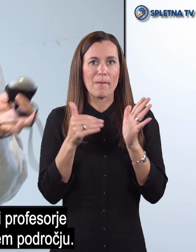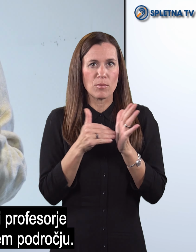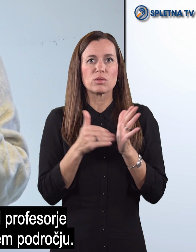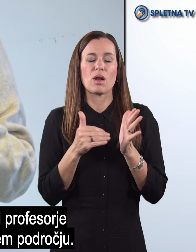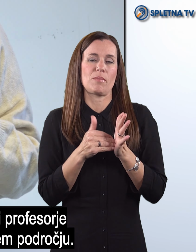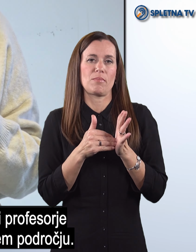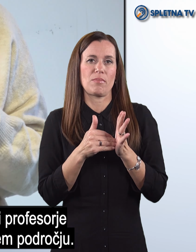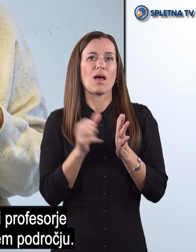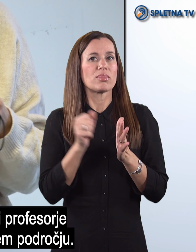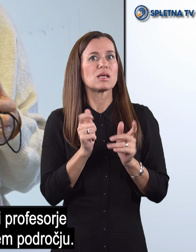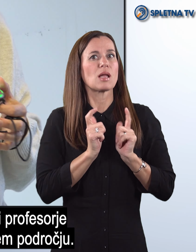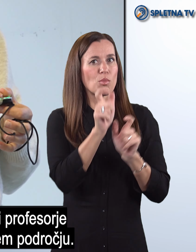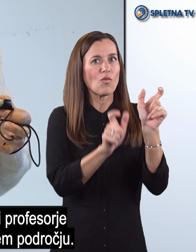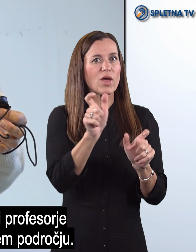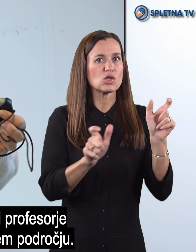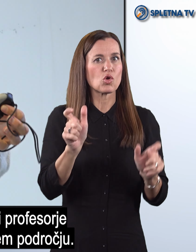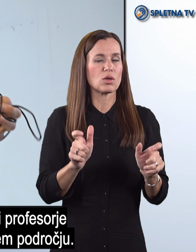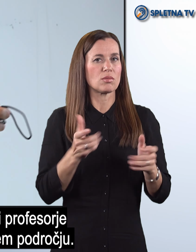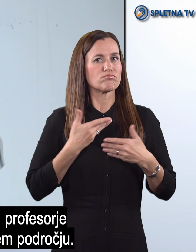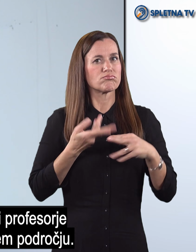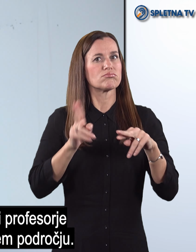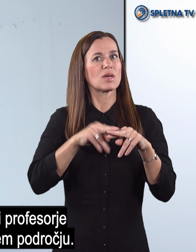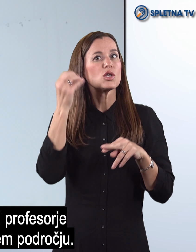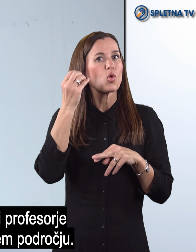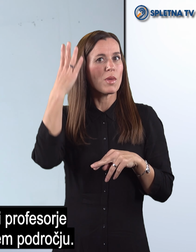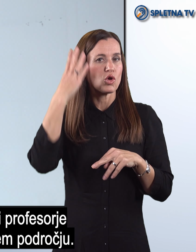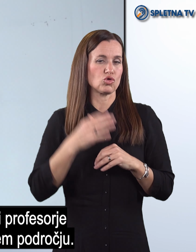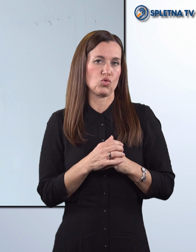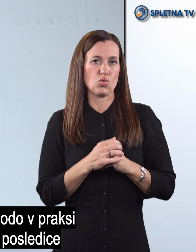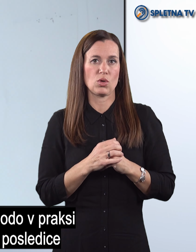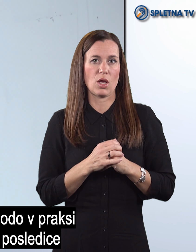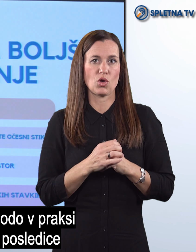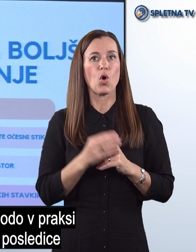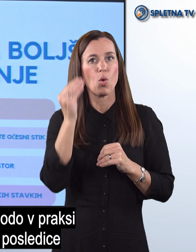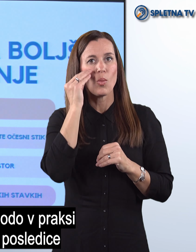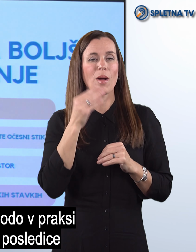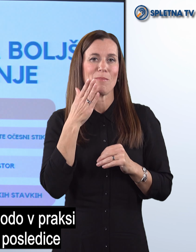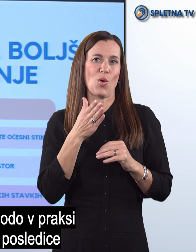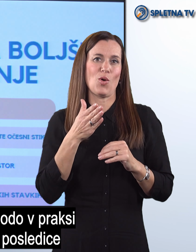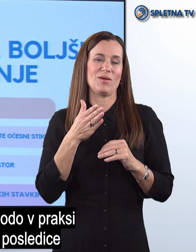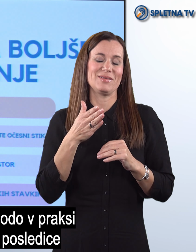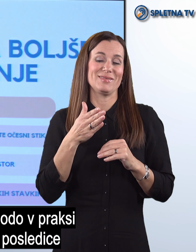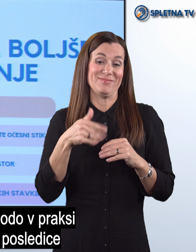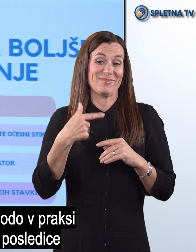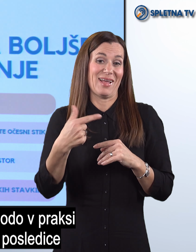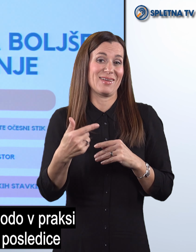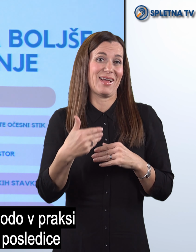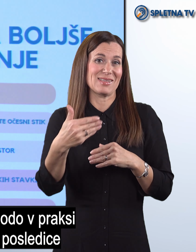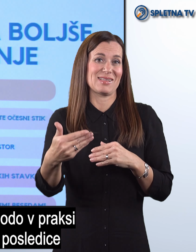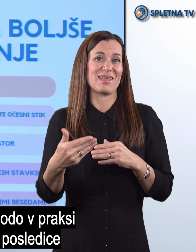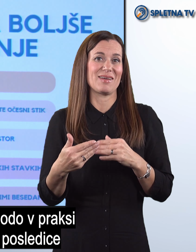se profesore izobražuje na tem področju in upamo, da se bo v praksi tudi